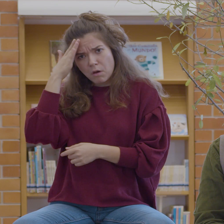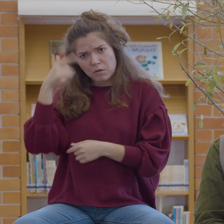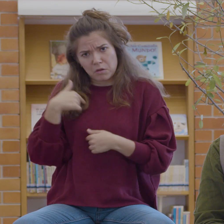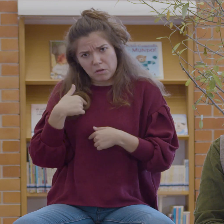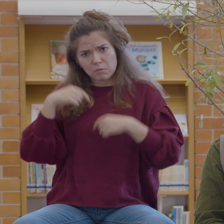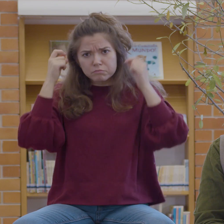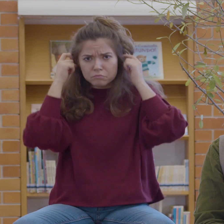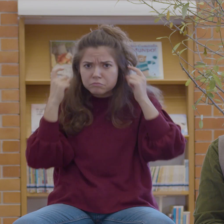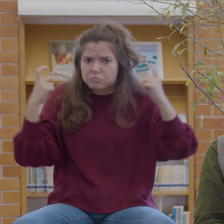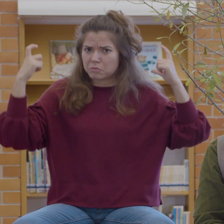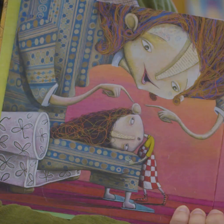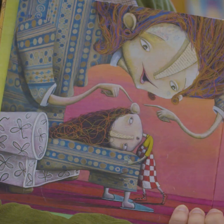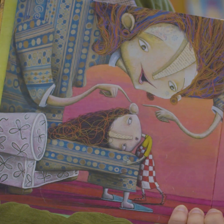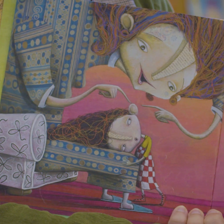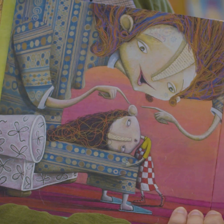sou orelhuda?